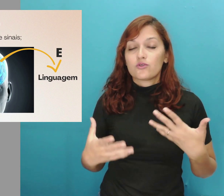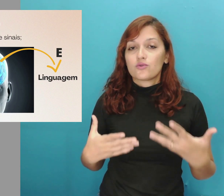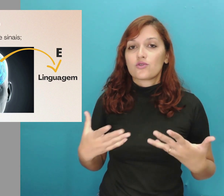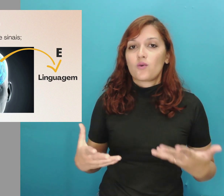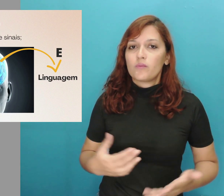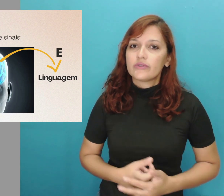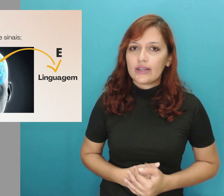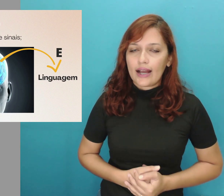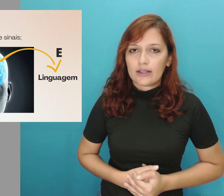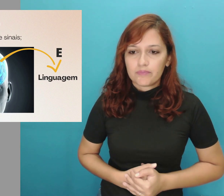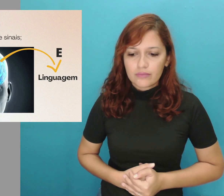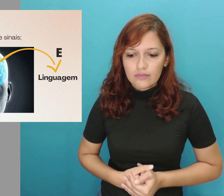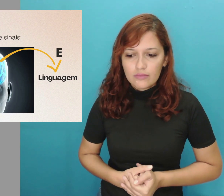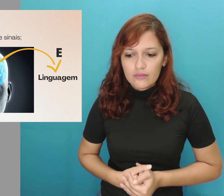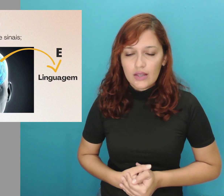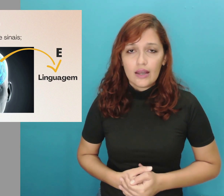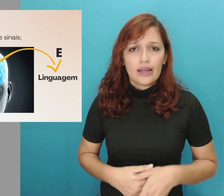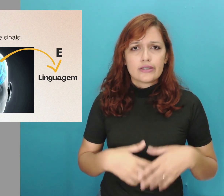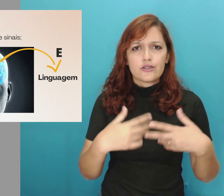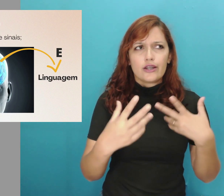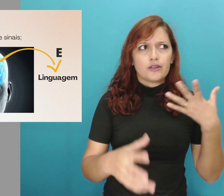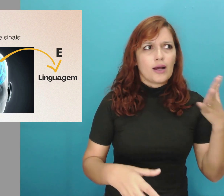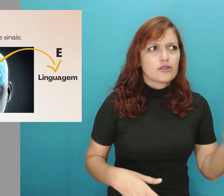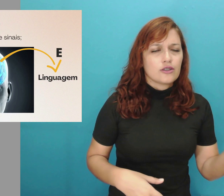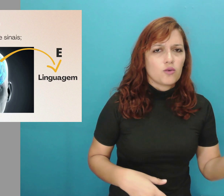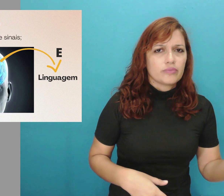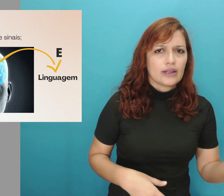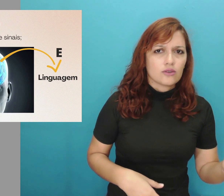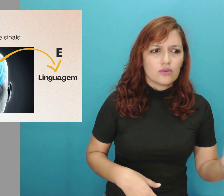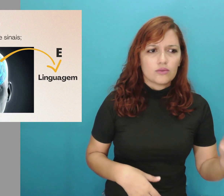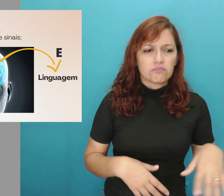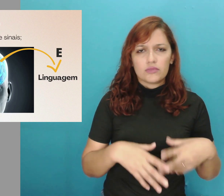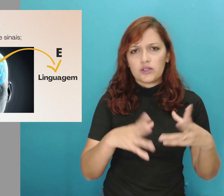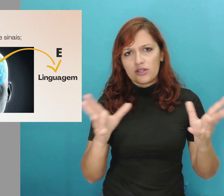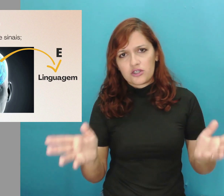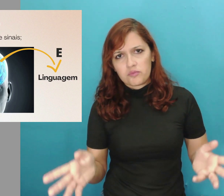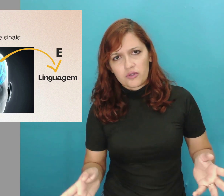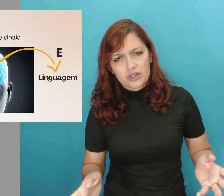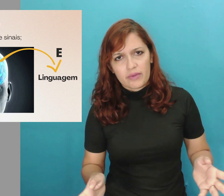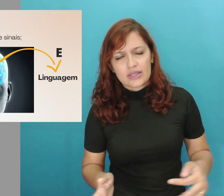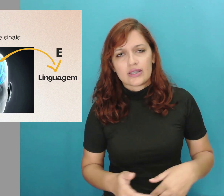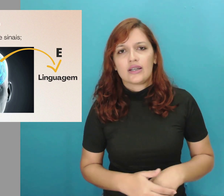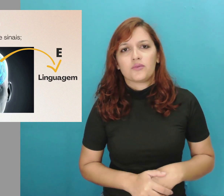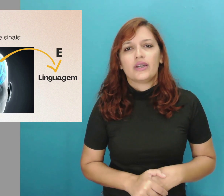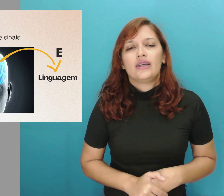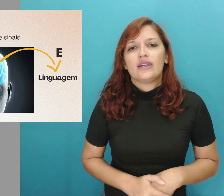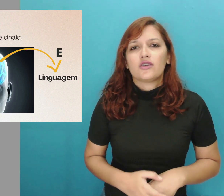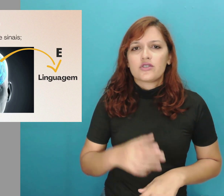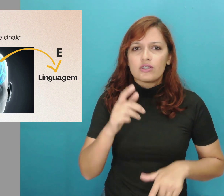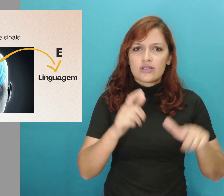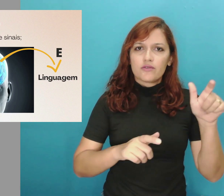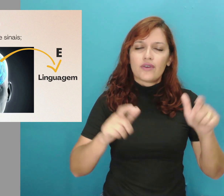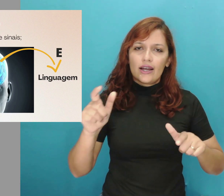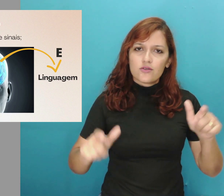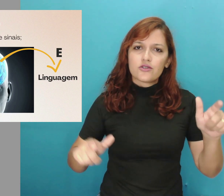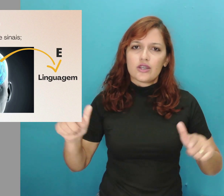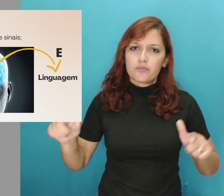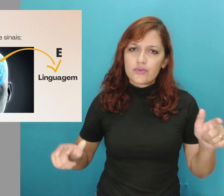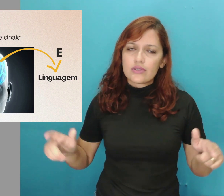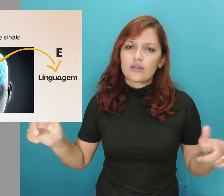nos comunicar. Existe a linguagem de computador, linguagem de programação. Então, veja que são vários tipos